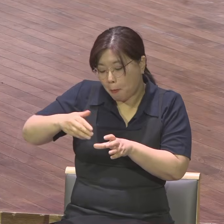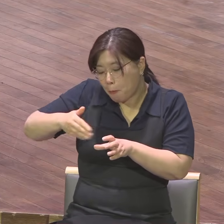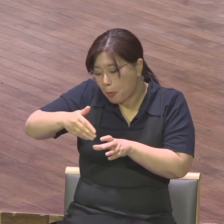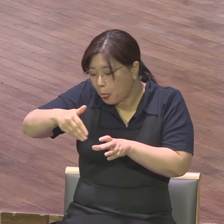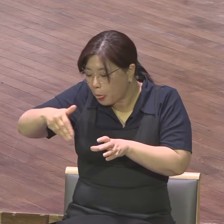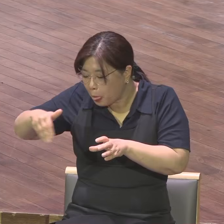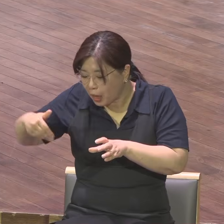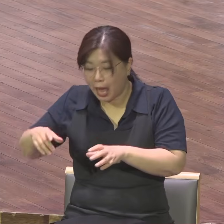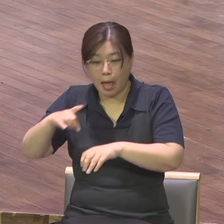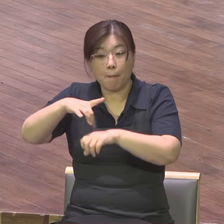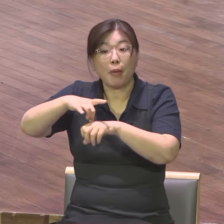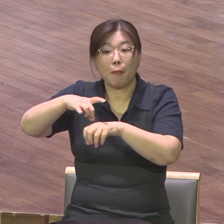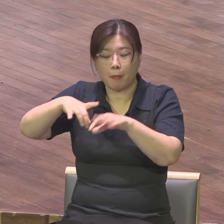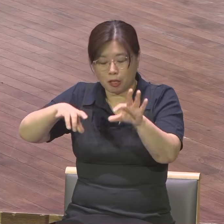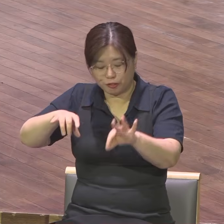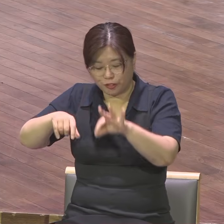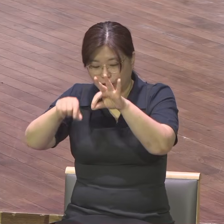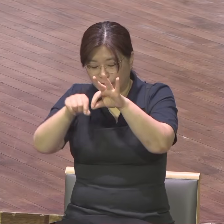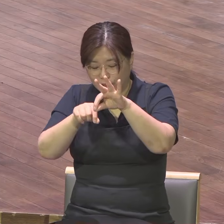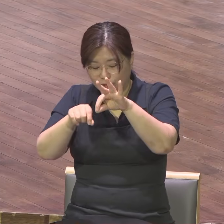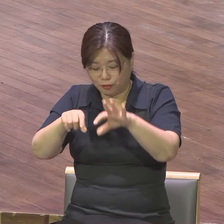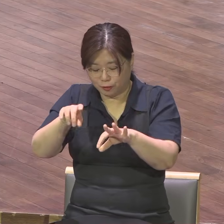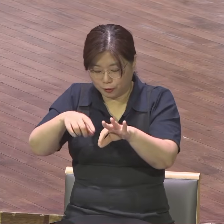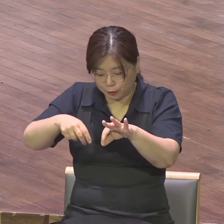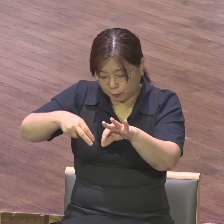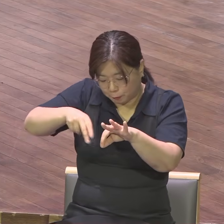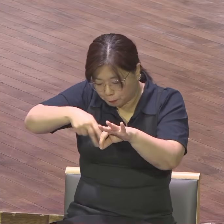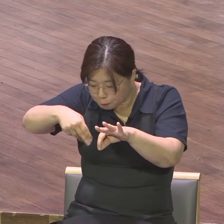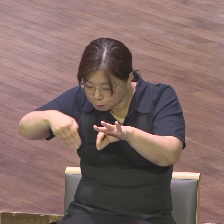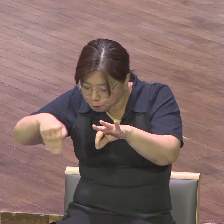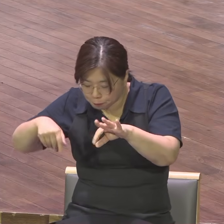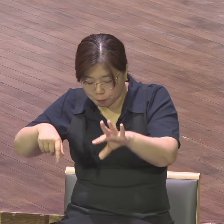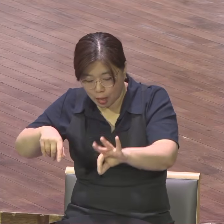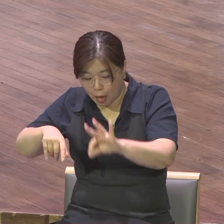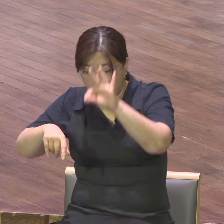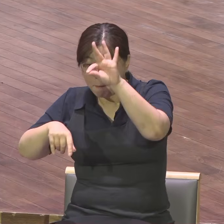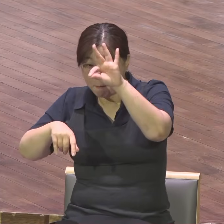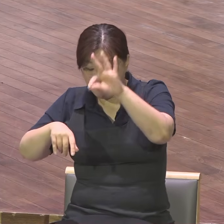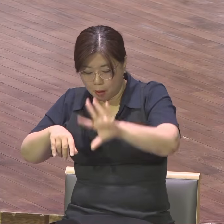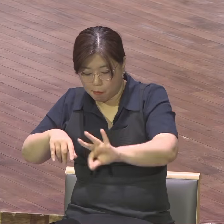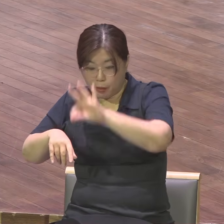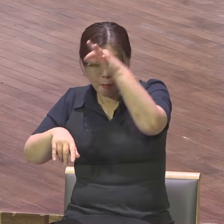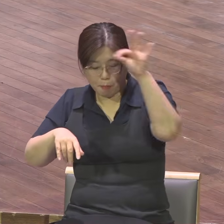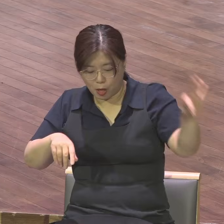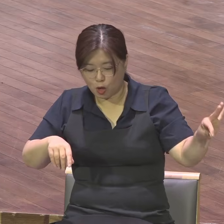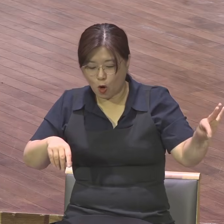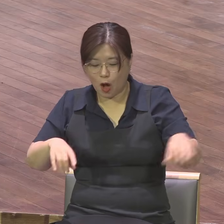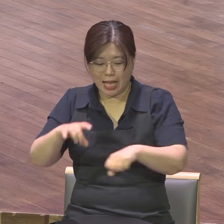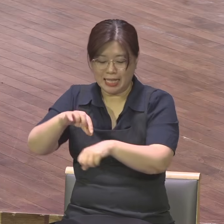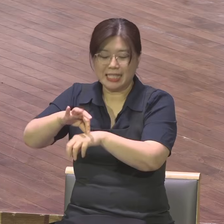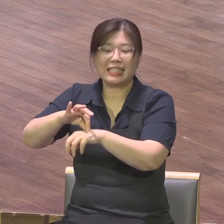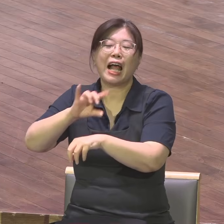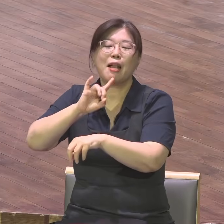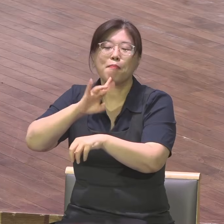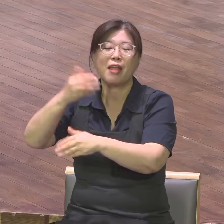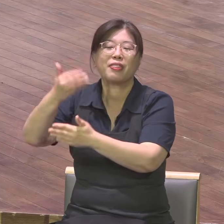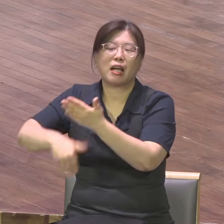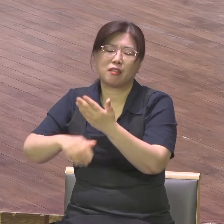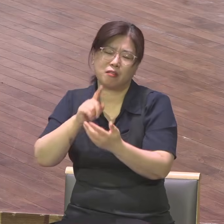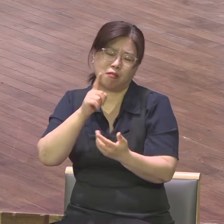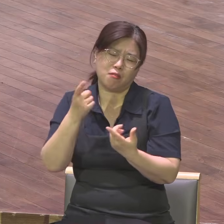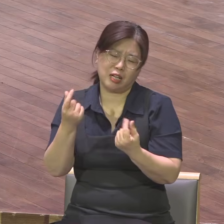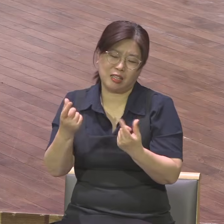여러분은 아무 걱정하지 말고 그대로 받아 먹으면 그것이 피가 되고 살이 되어서 영적 성장을 이루어